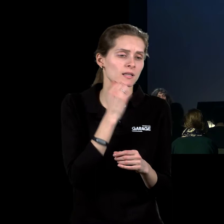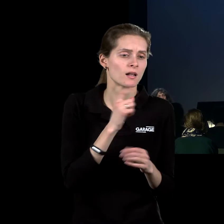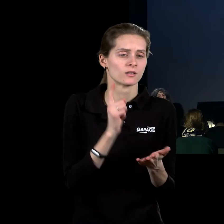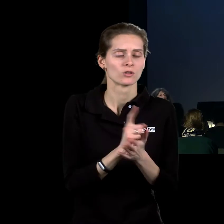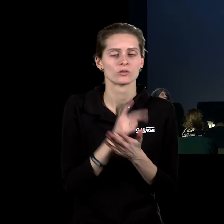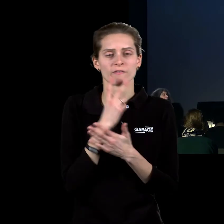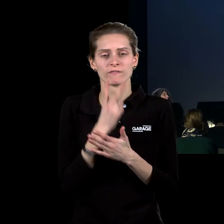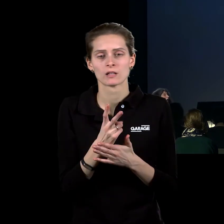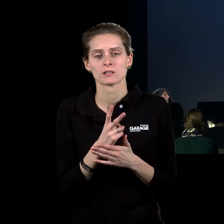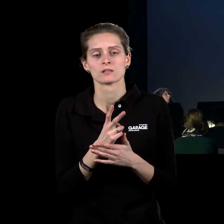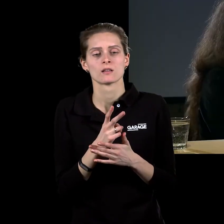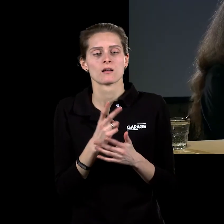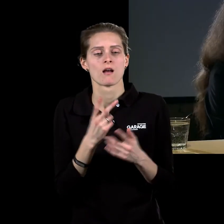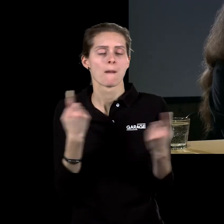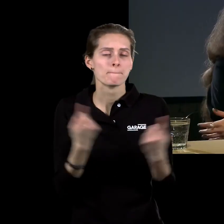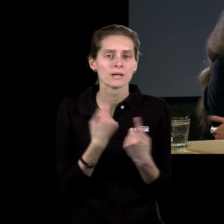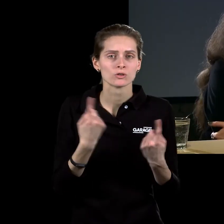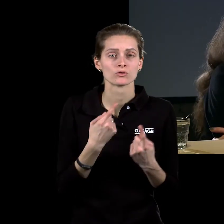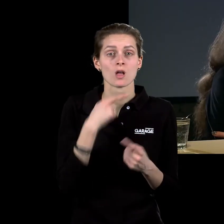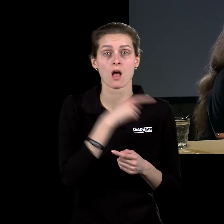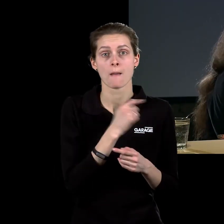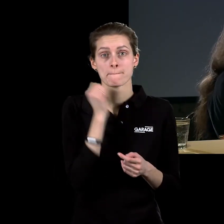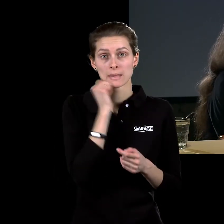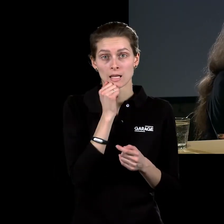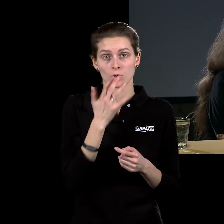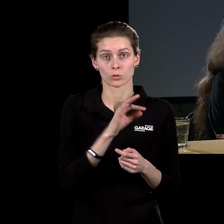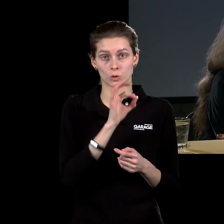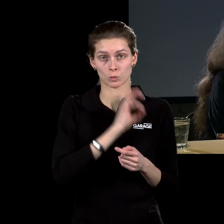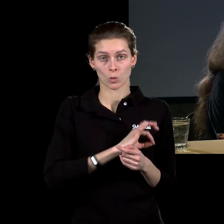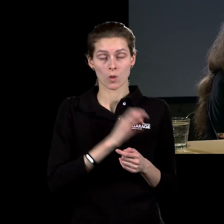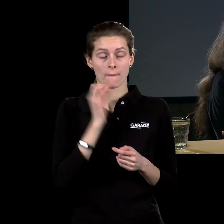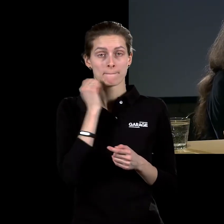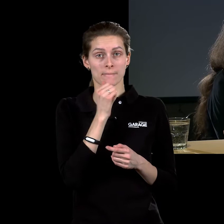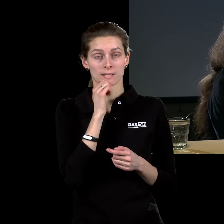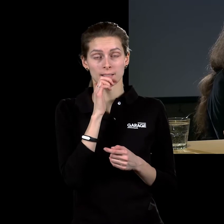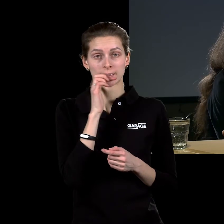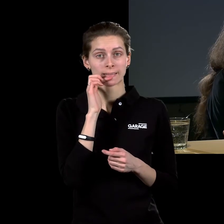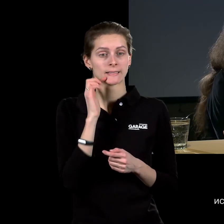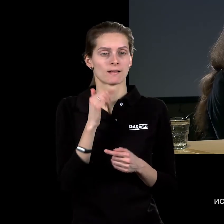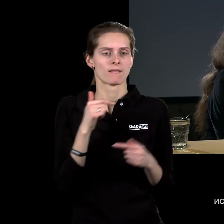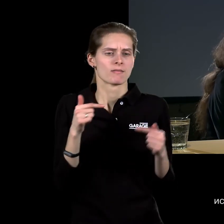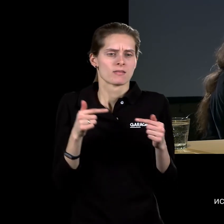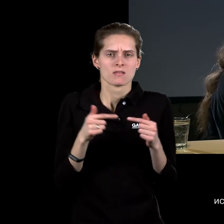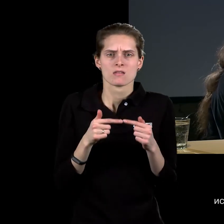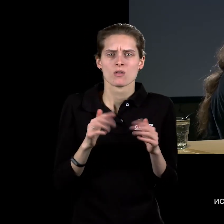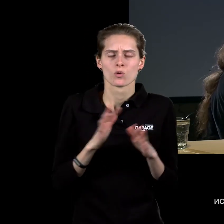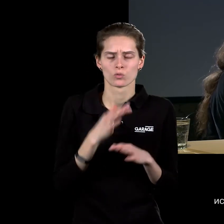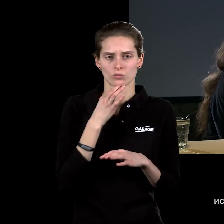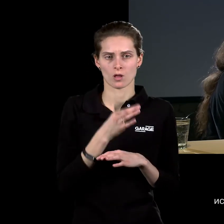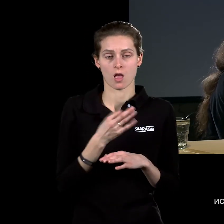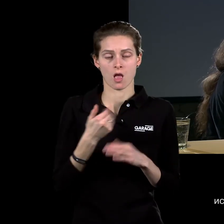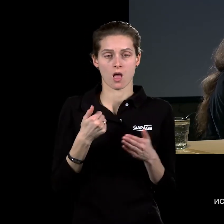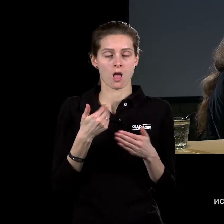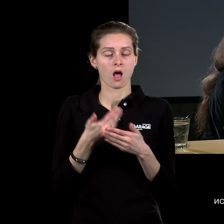понятными и нейтральными, то материалы, с которыми работает Хессе, это материалы, которые неопределимы, да, это материалы, которые до нее никто